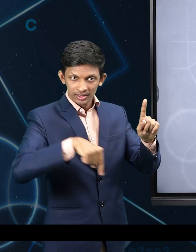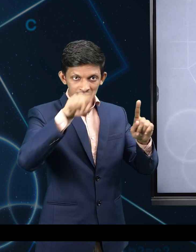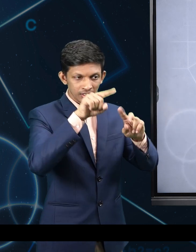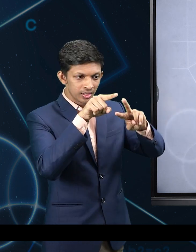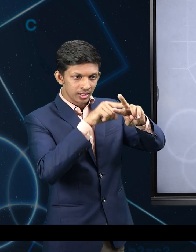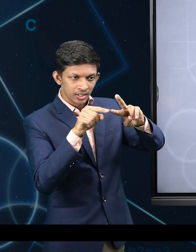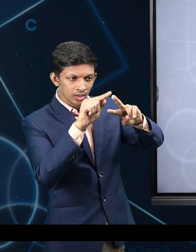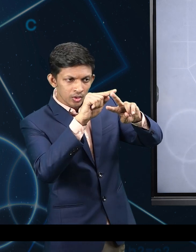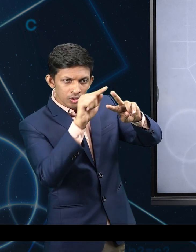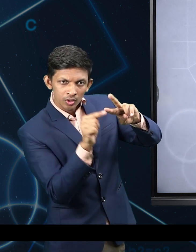వృత్తాకార ఆర్క్,